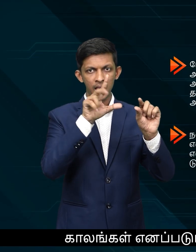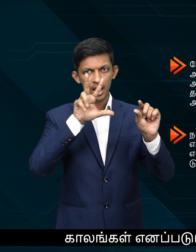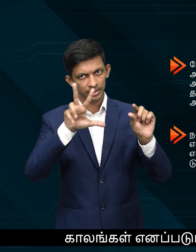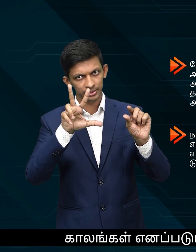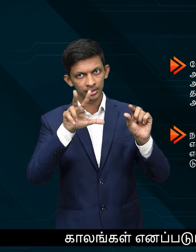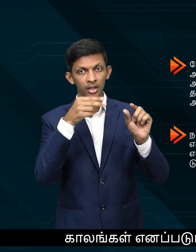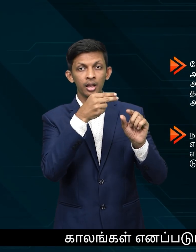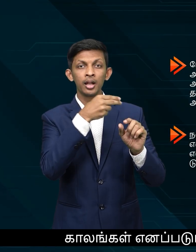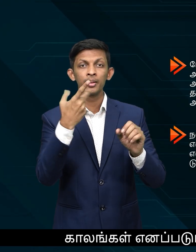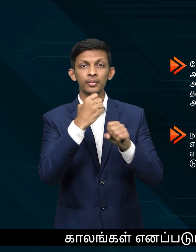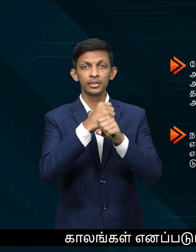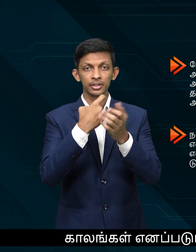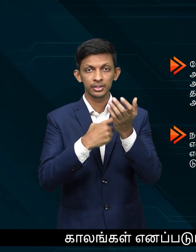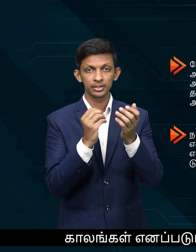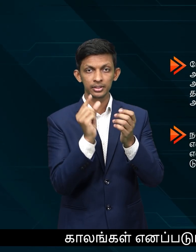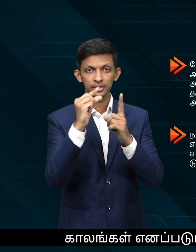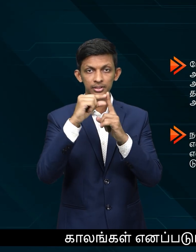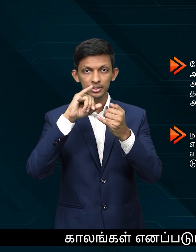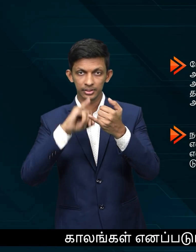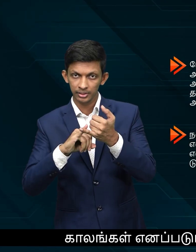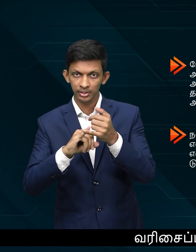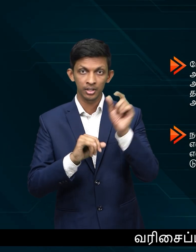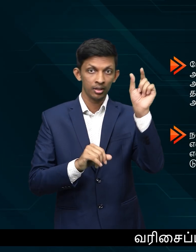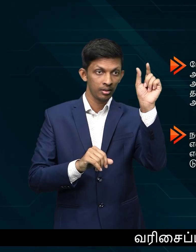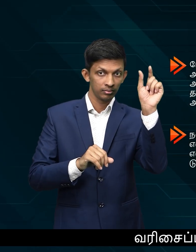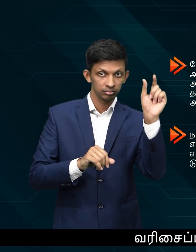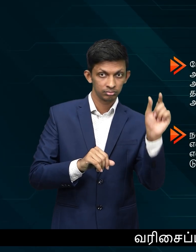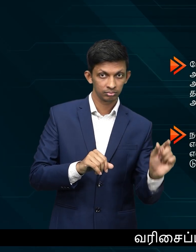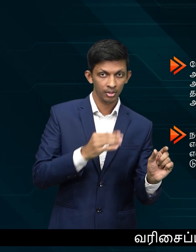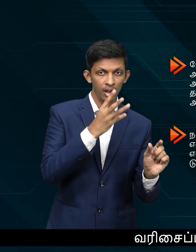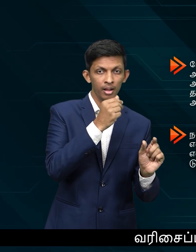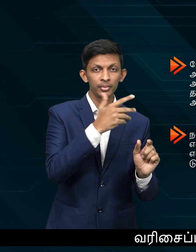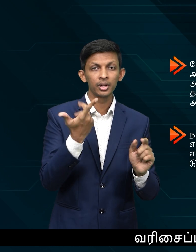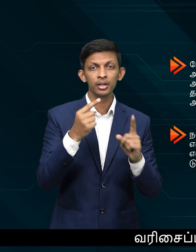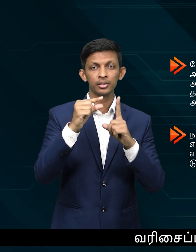தனிமங்கள் எனப்படும் 7 கிடைமட்ட வரிசைகளிலும் வரிசைப்படுத்தப்பட்டுள்ளன.